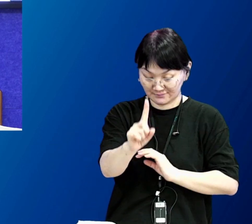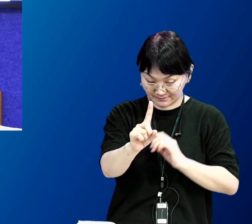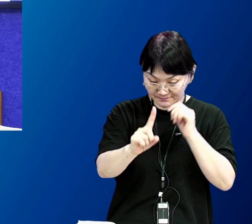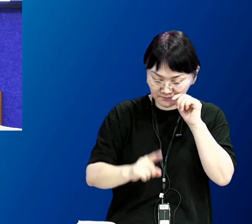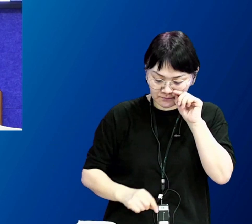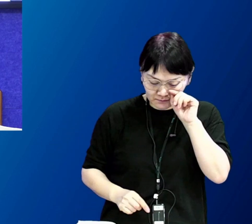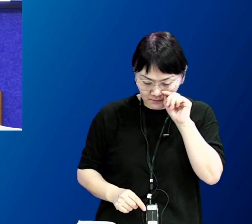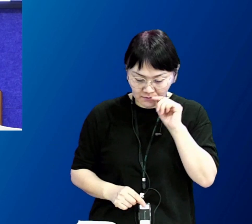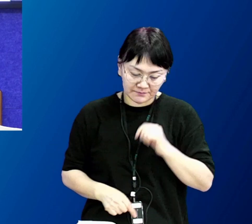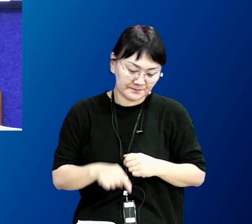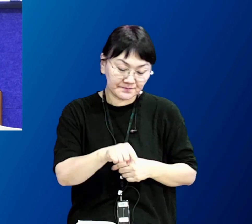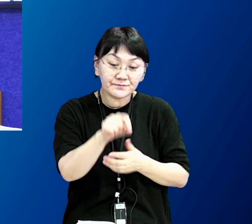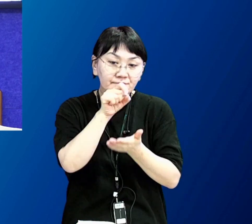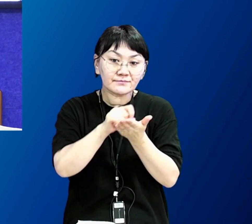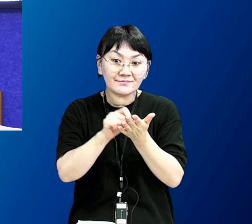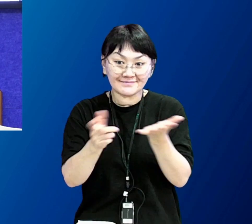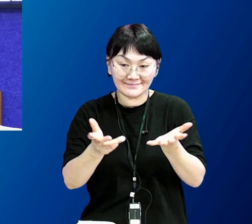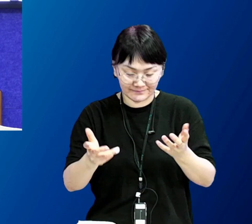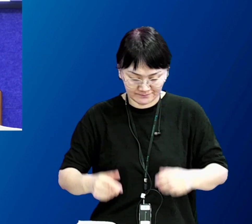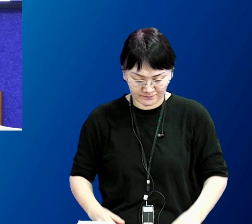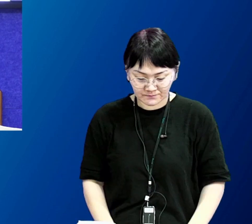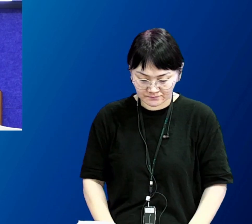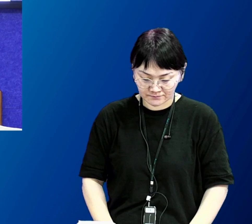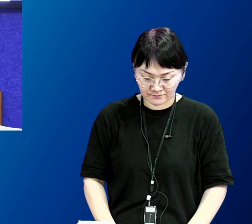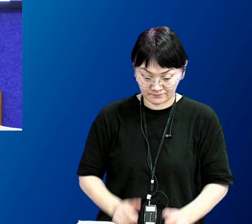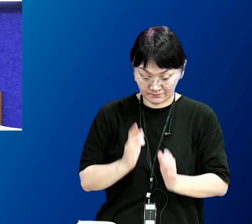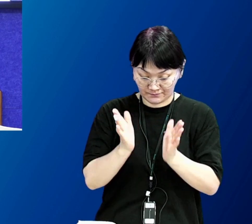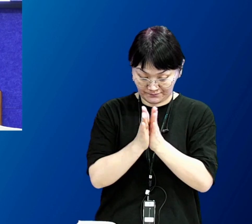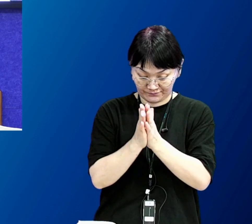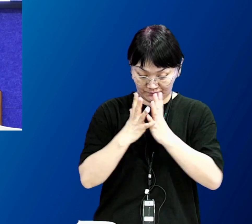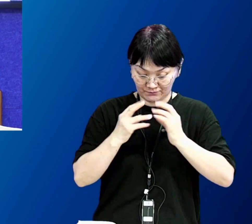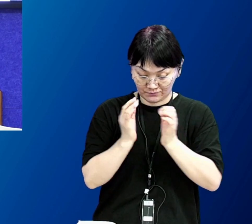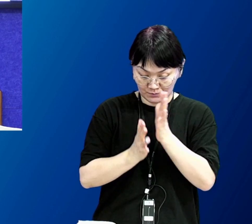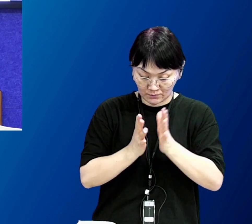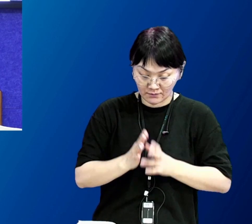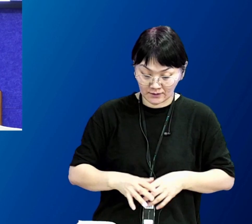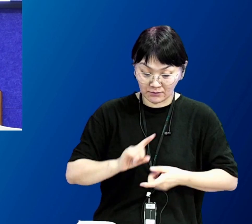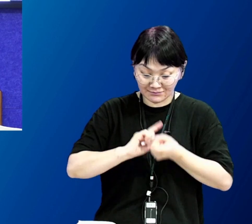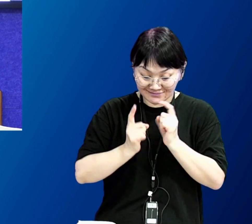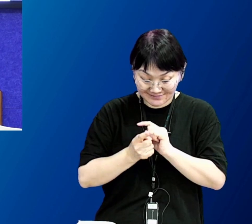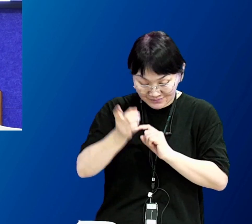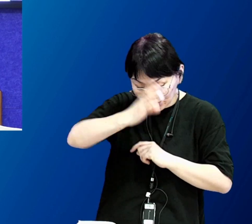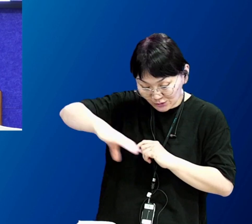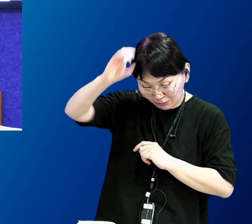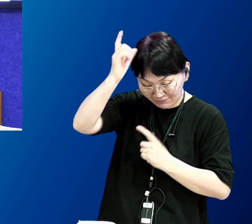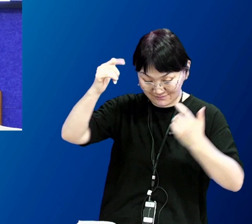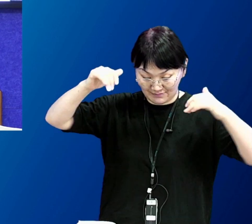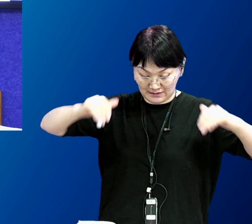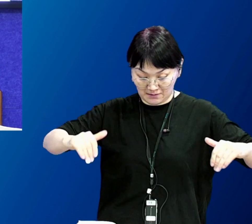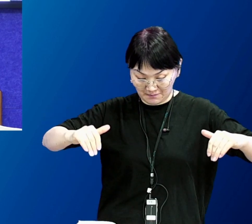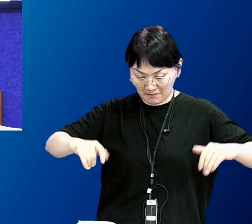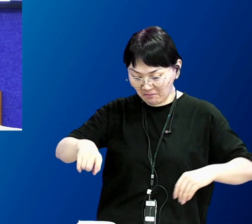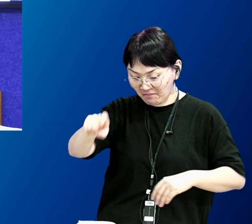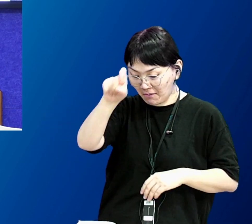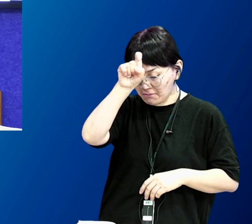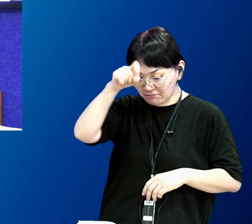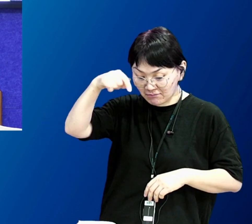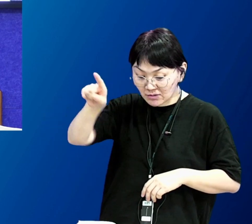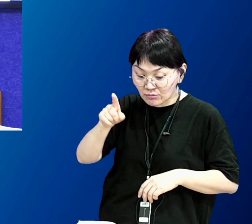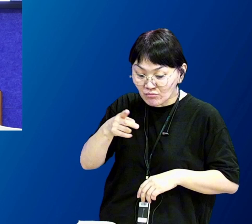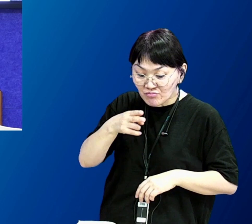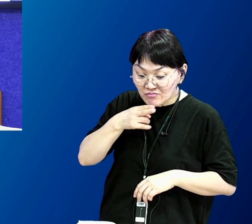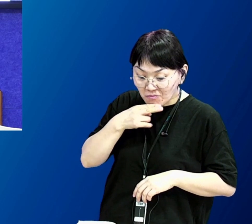энэ дээр эртэл ингэж хэлсэн баг. Намц таун ши. Харин Соломон хаан фараоны